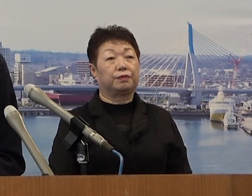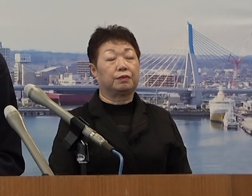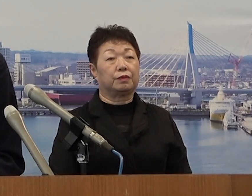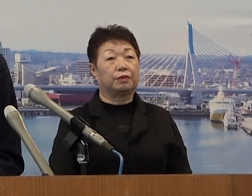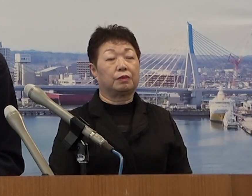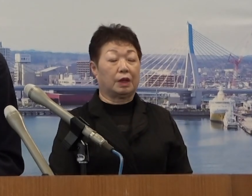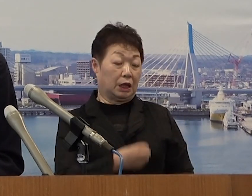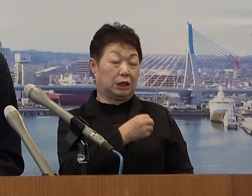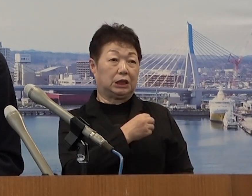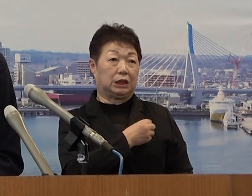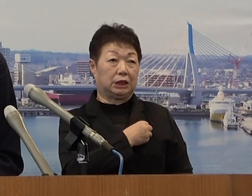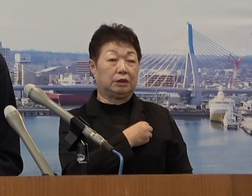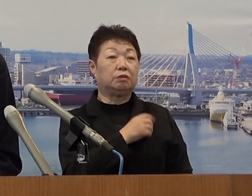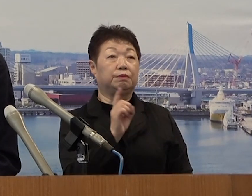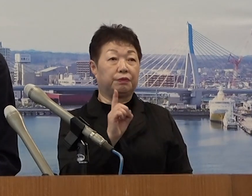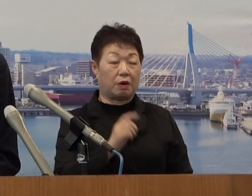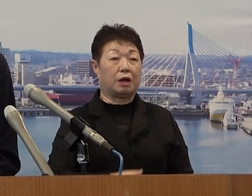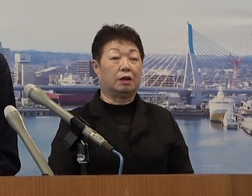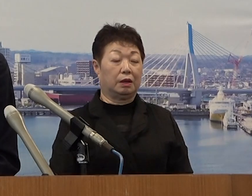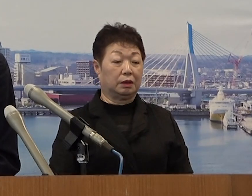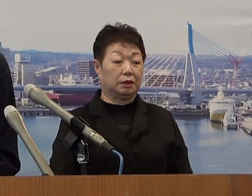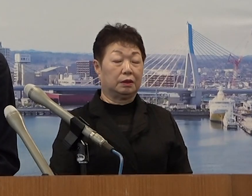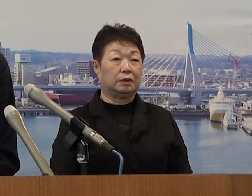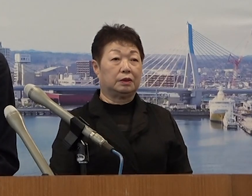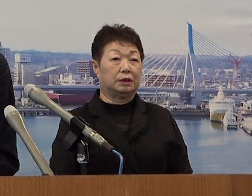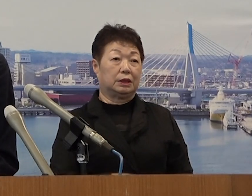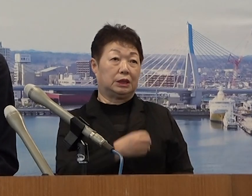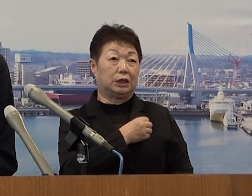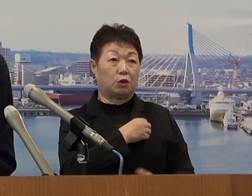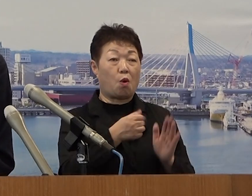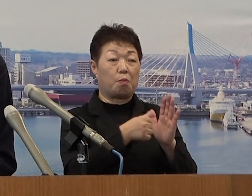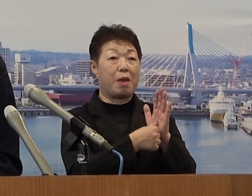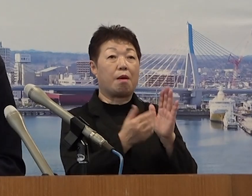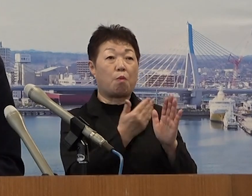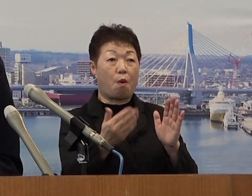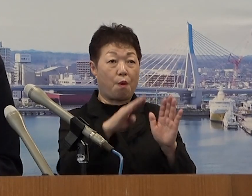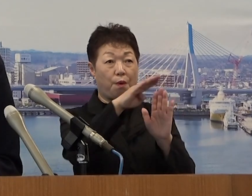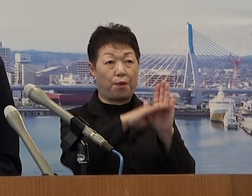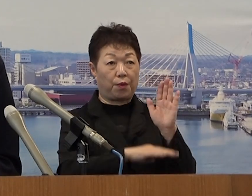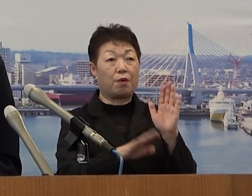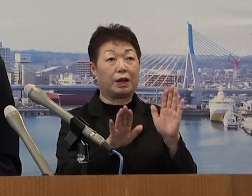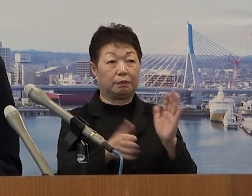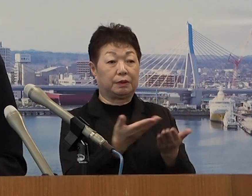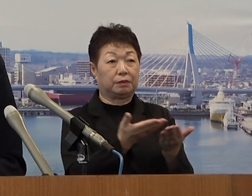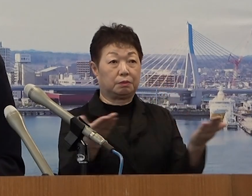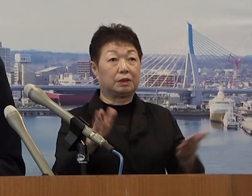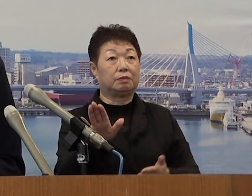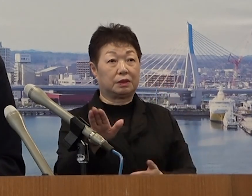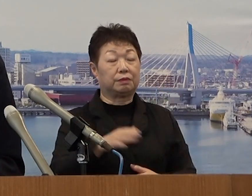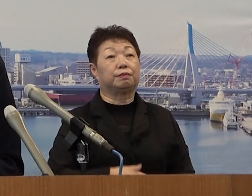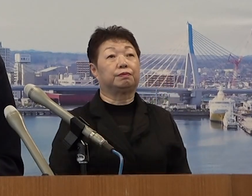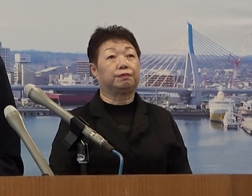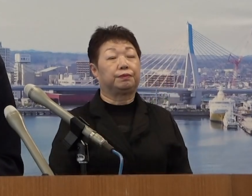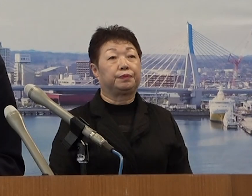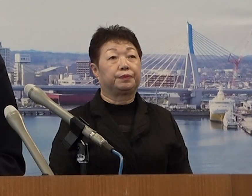次に委員につきまして、お手元に委員の名簿を記載した資料をお配りいたしております